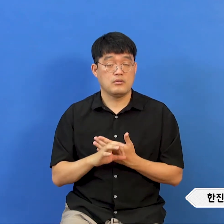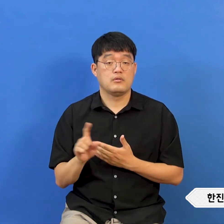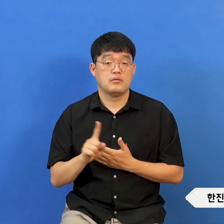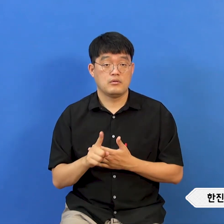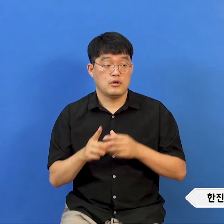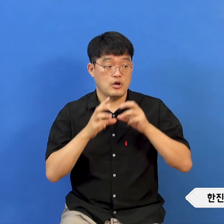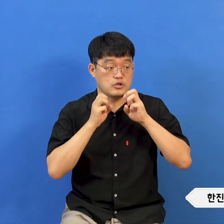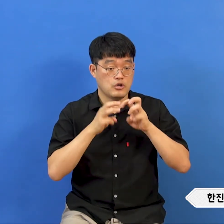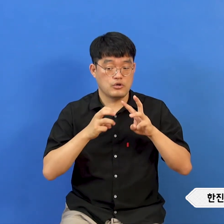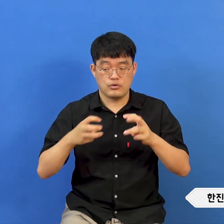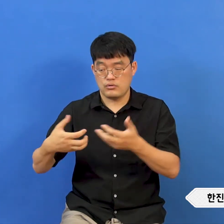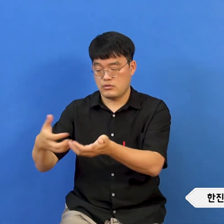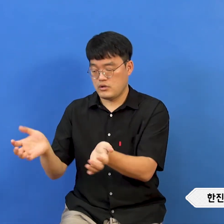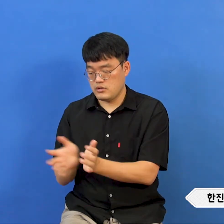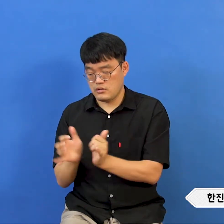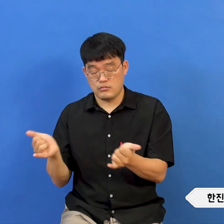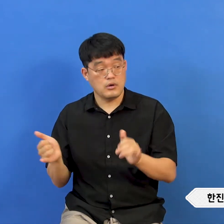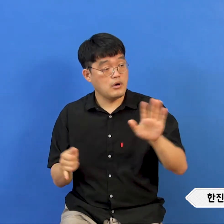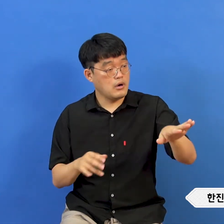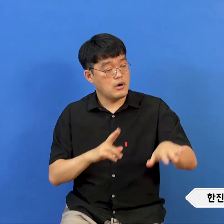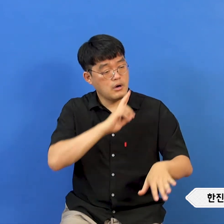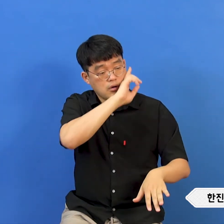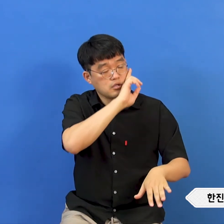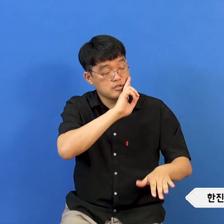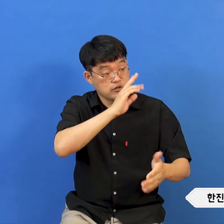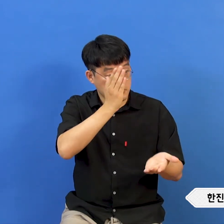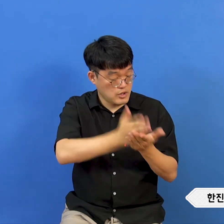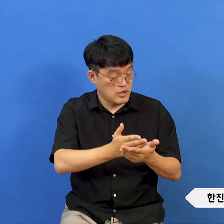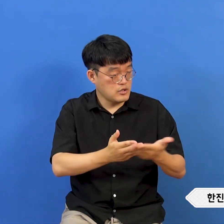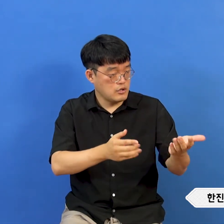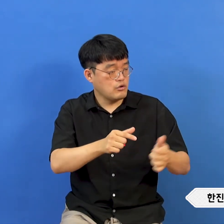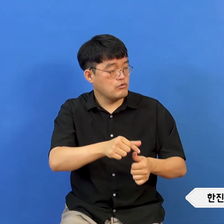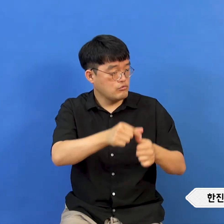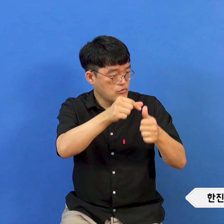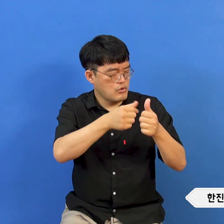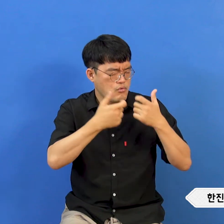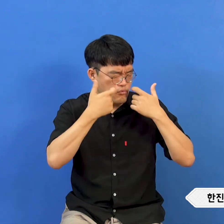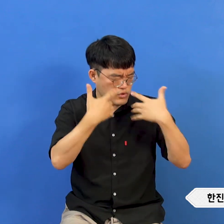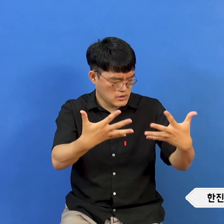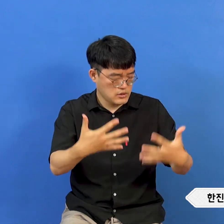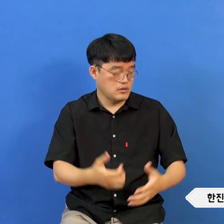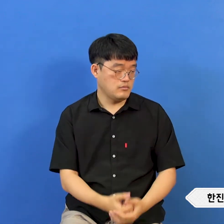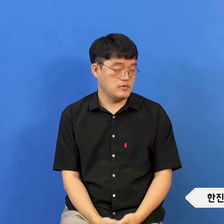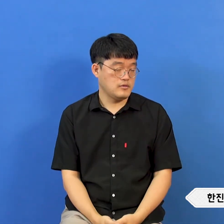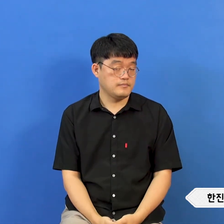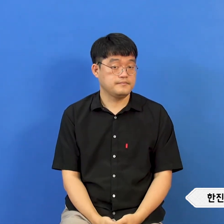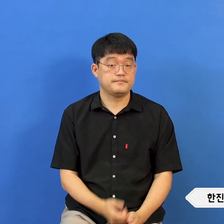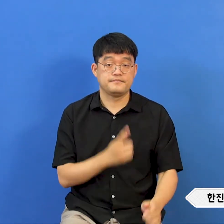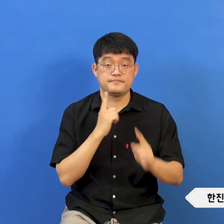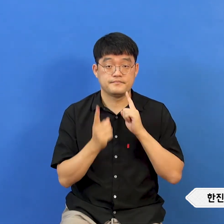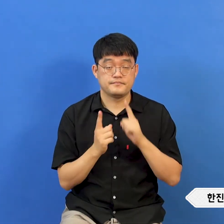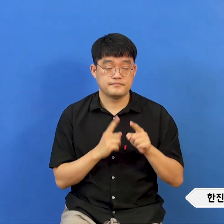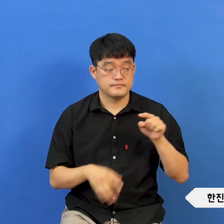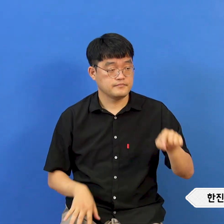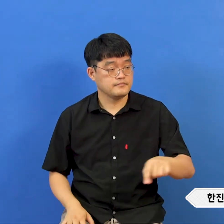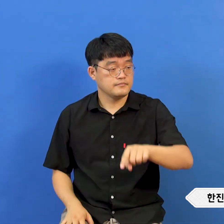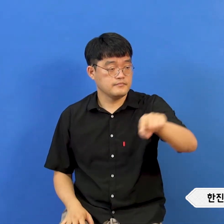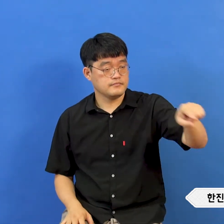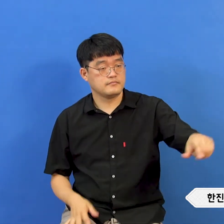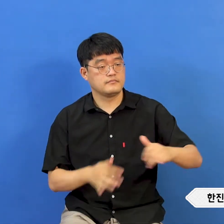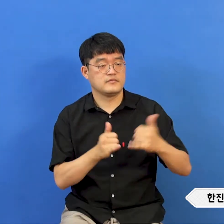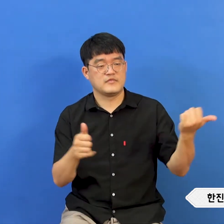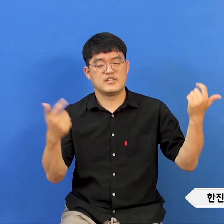선교단체 사람들은 의심하지 말라, 당신 구원받은 거 맞다. 그러면서 그 사람들이